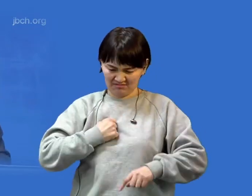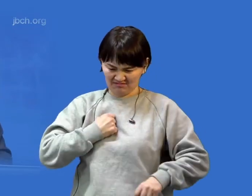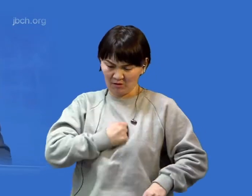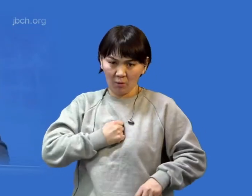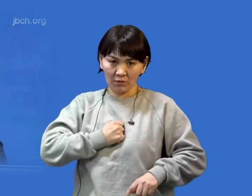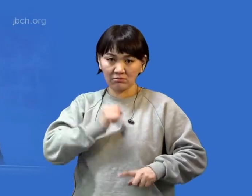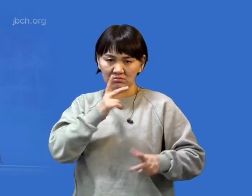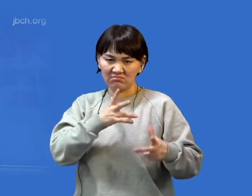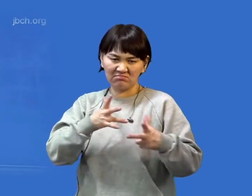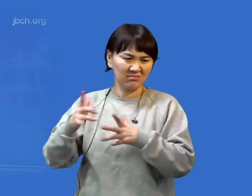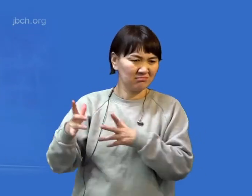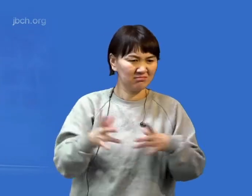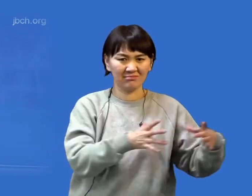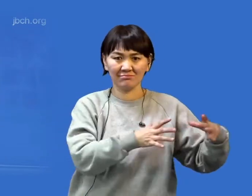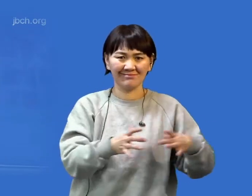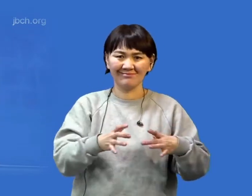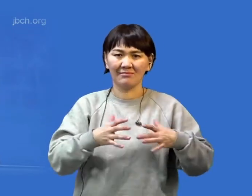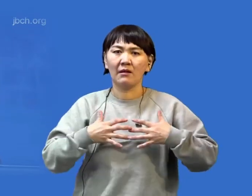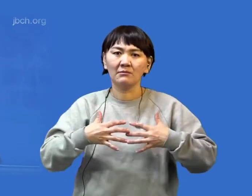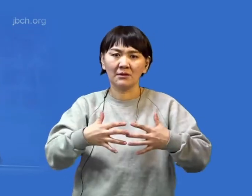цааш.